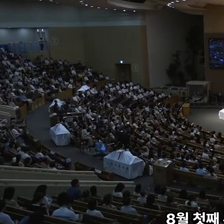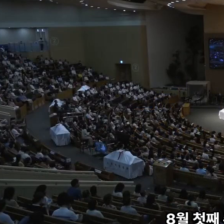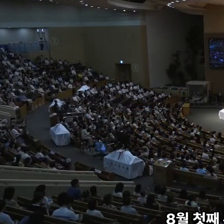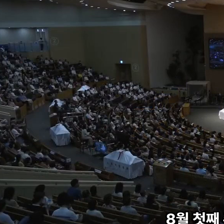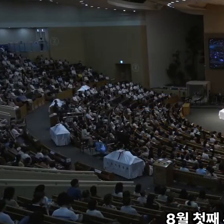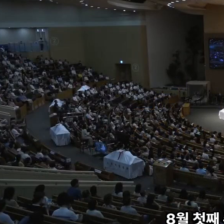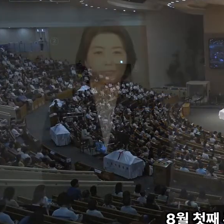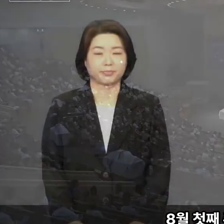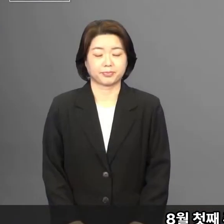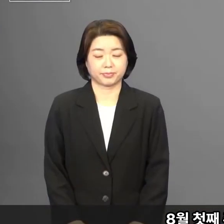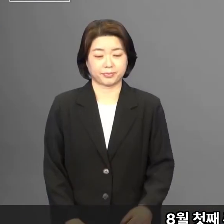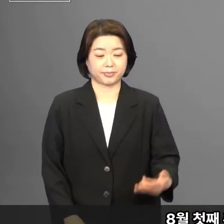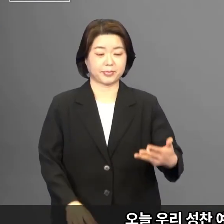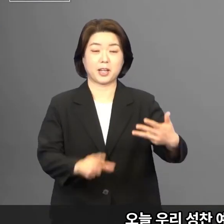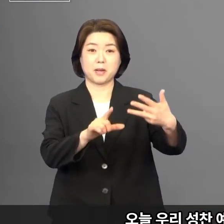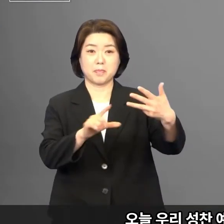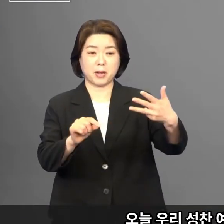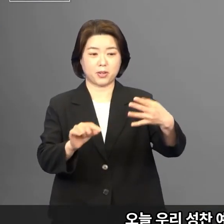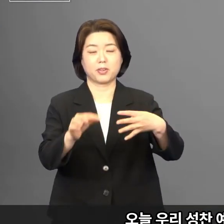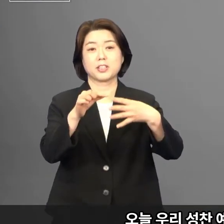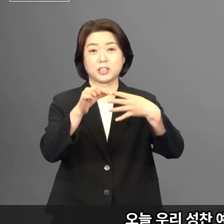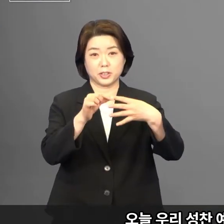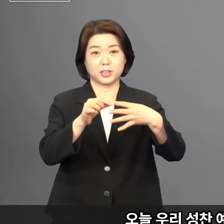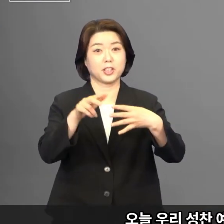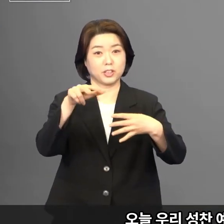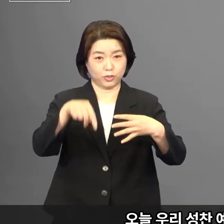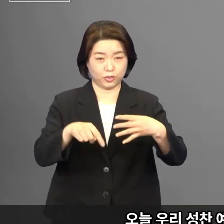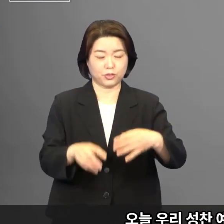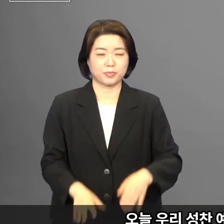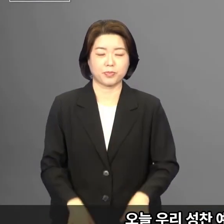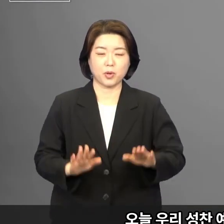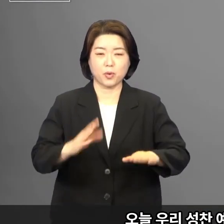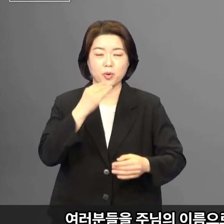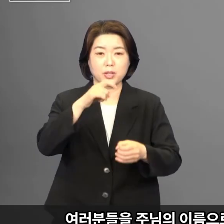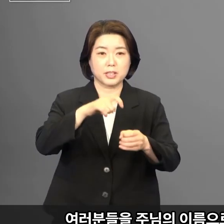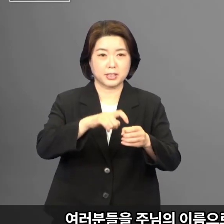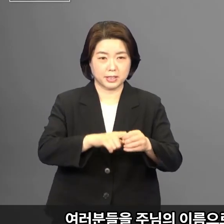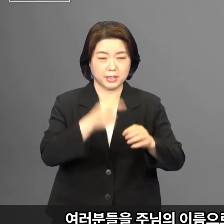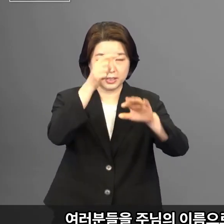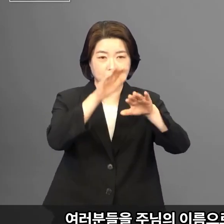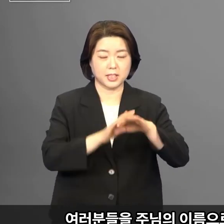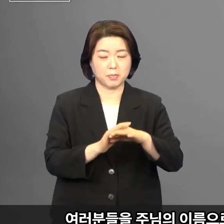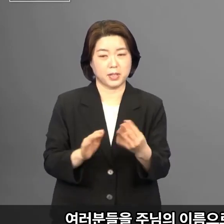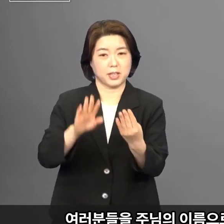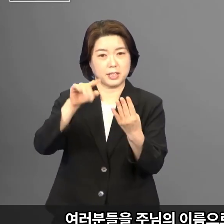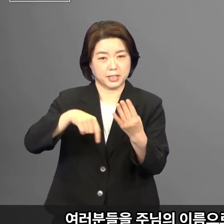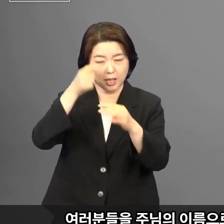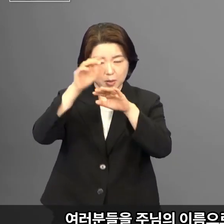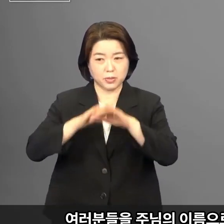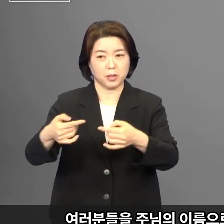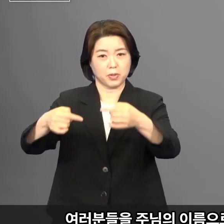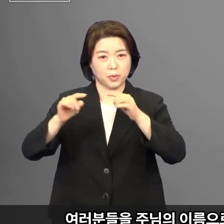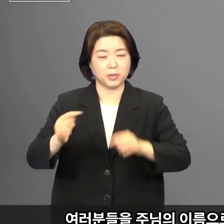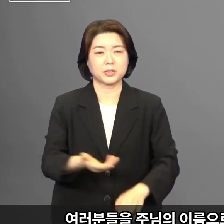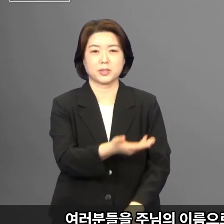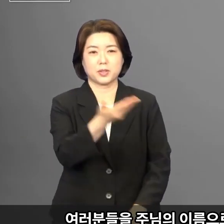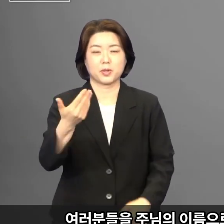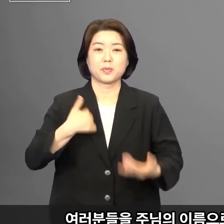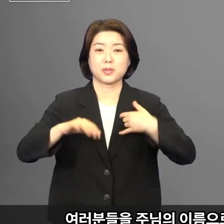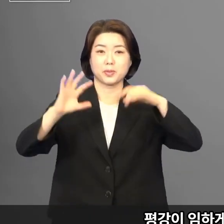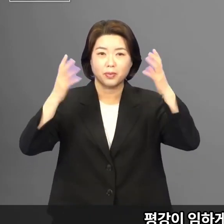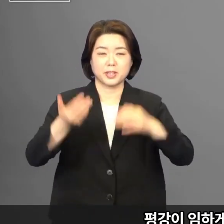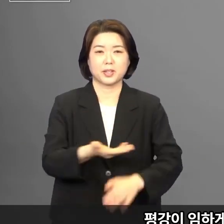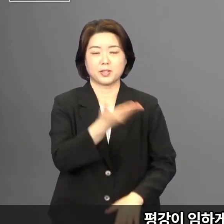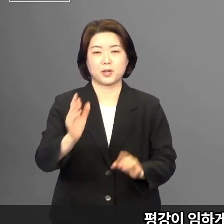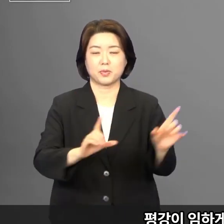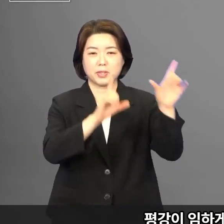네, 8월 첫째 주가 되었습니다. 오늘 우리 성찬 예배 또 사부 예배 오신 여러분들을 주님의 이름으로 환영하고 여러분들의 삶